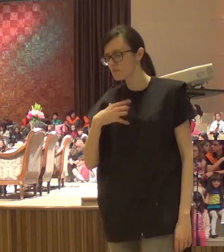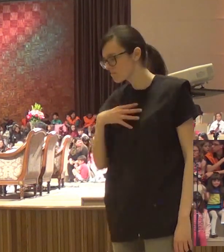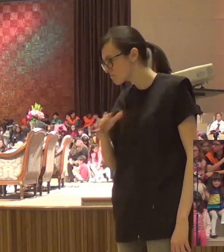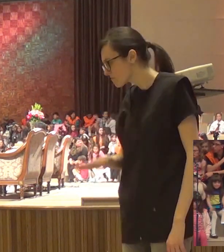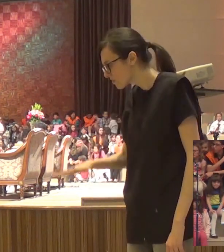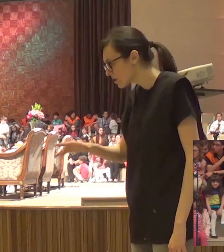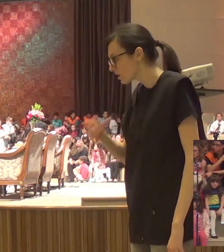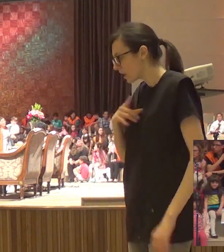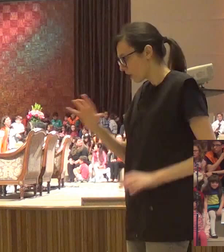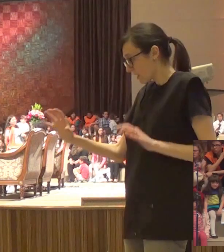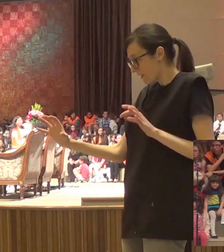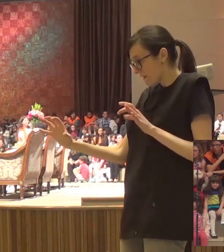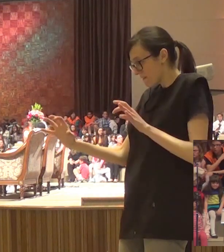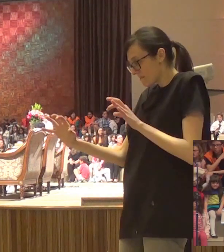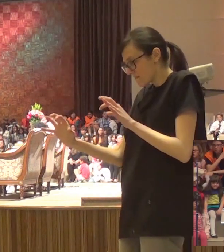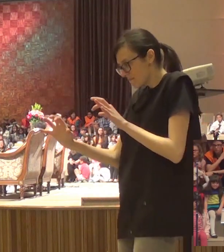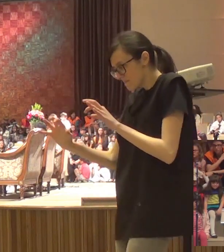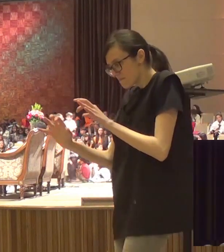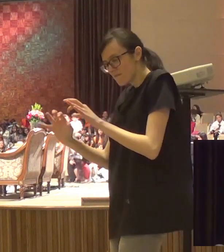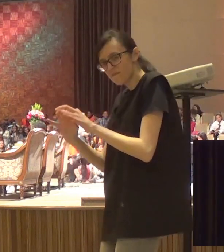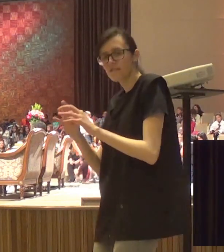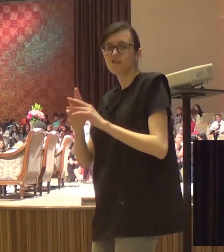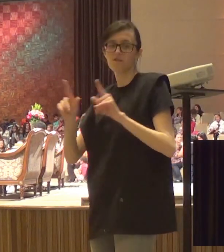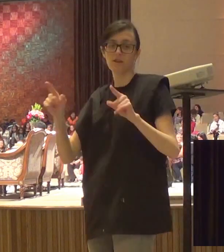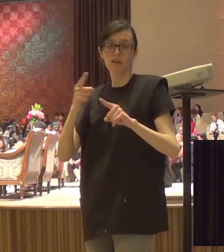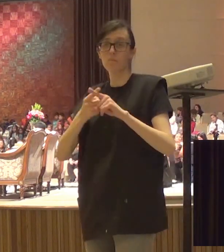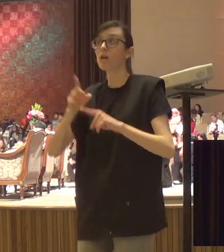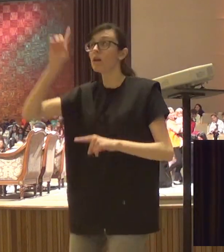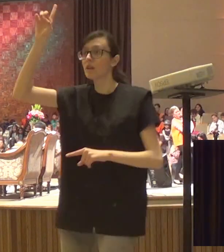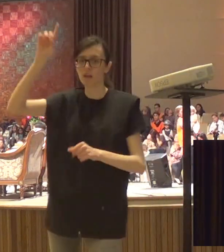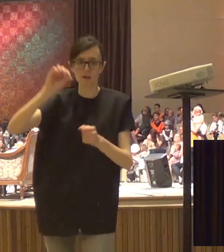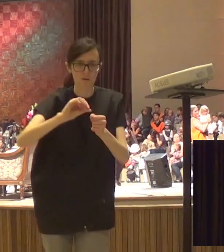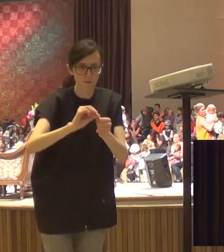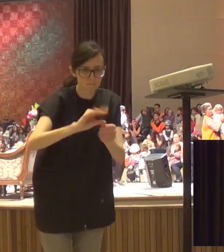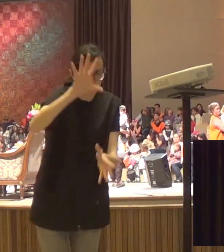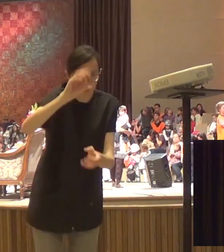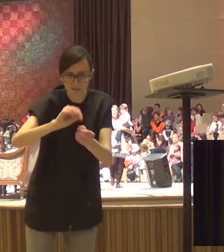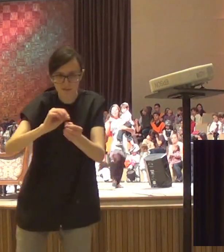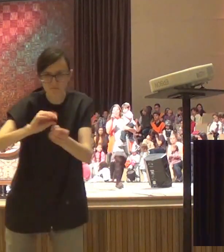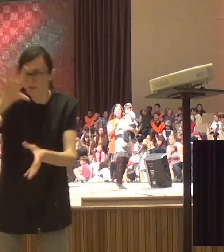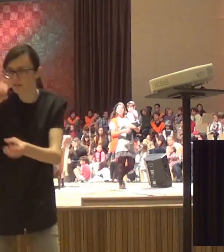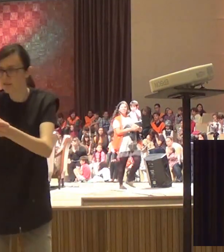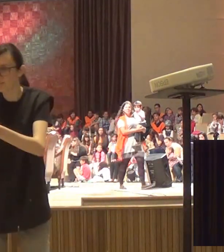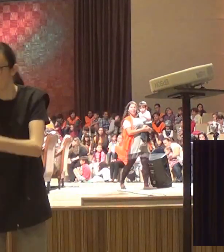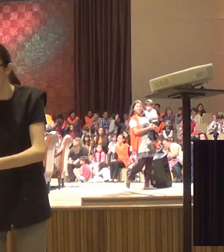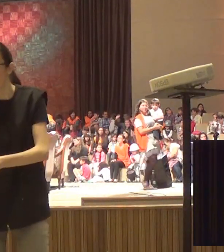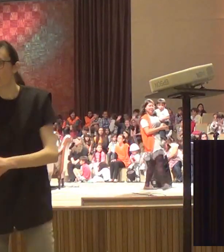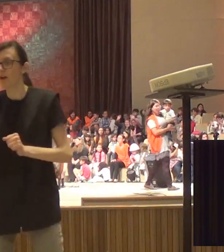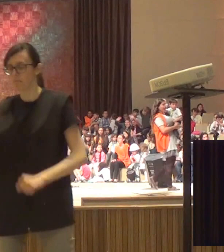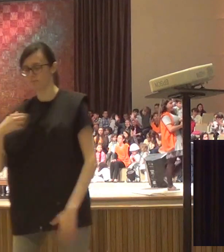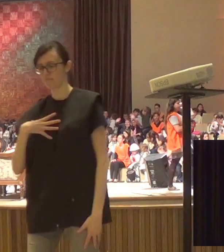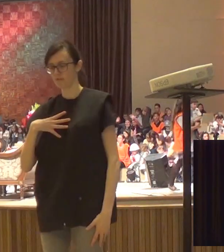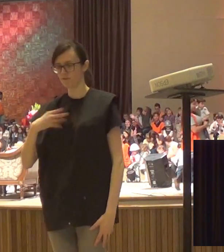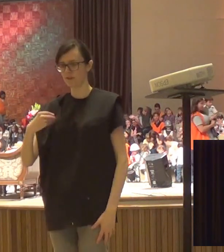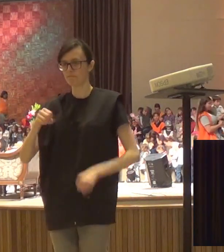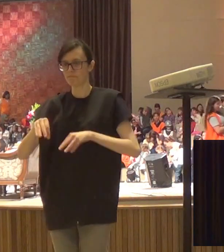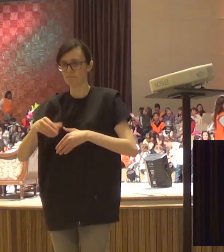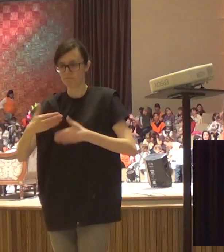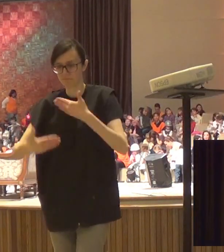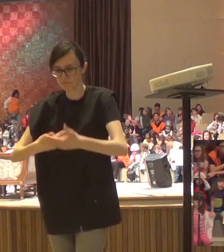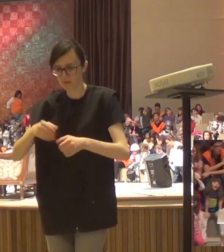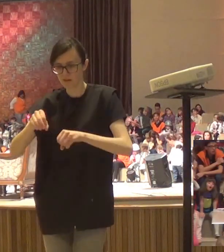corações de pais e filhos se aproximam. Nós somos a única espécie criada por Deus que conseguimos